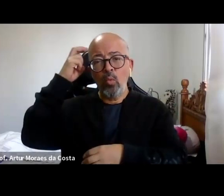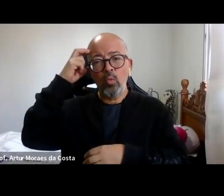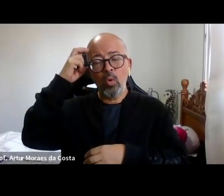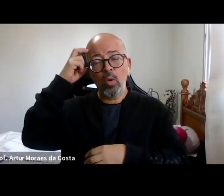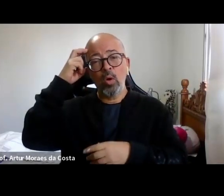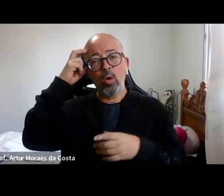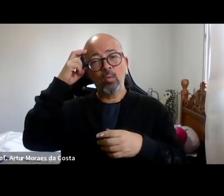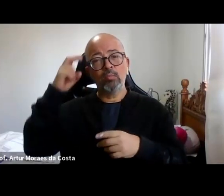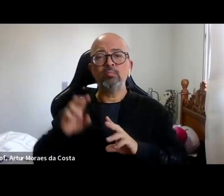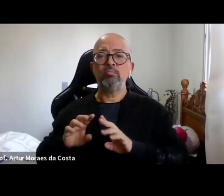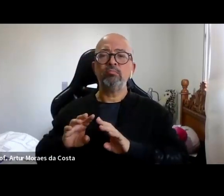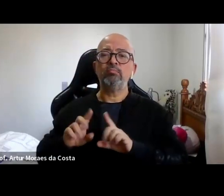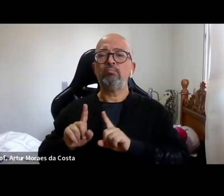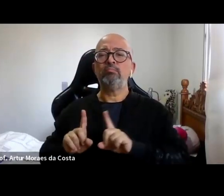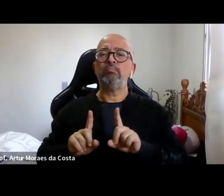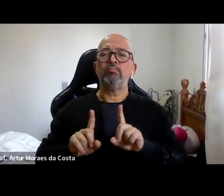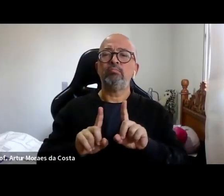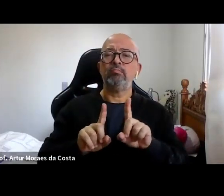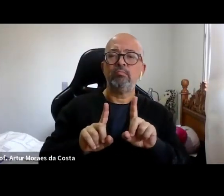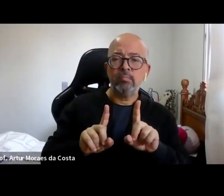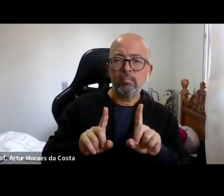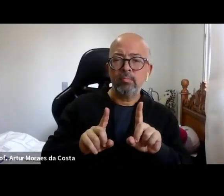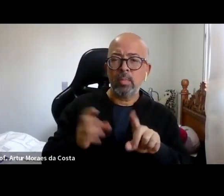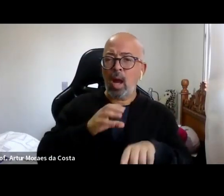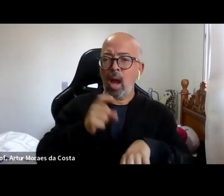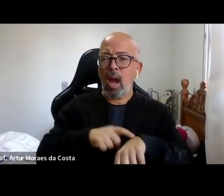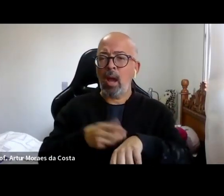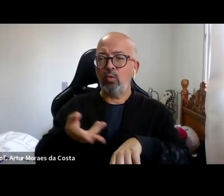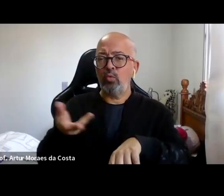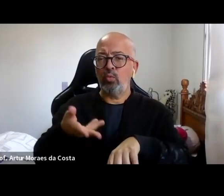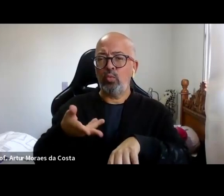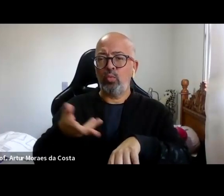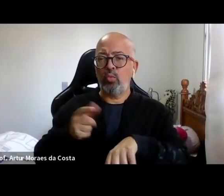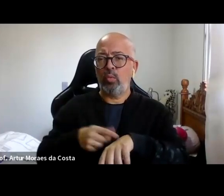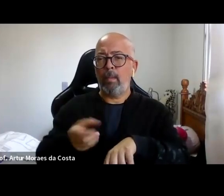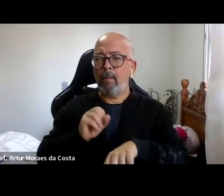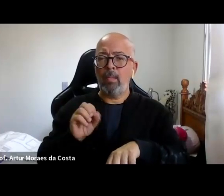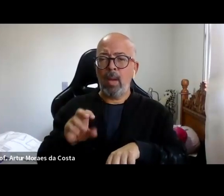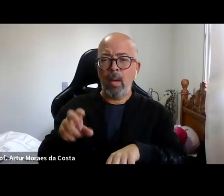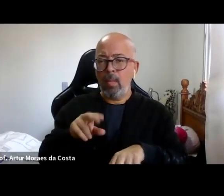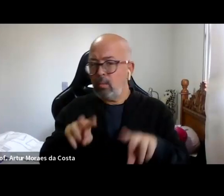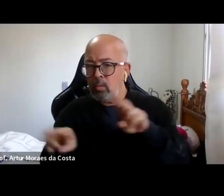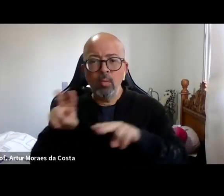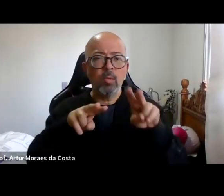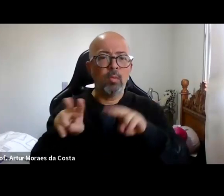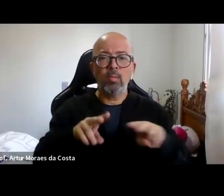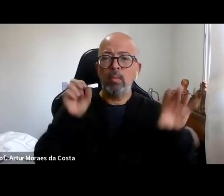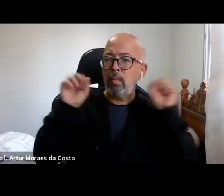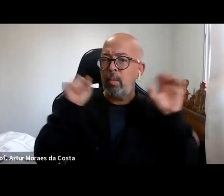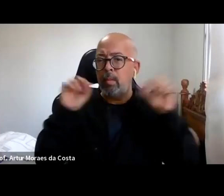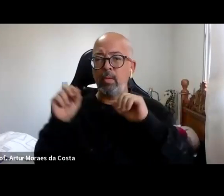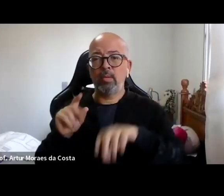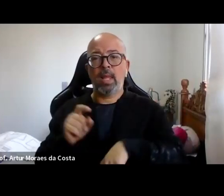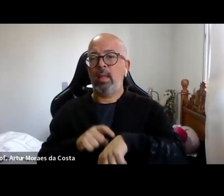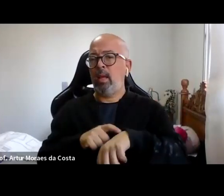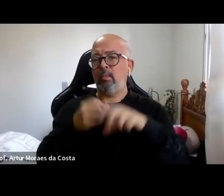apoyan mucho mucho mucho en elementos que se ven y que se oyen Aquí es donde pienso yo Que las